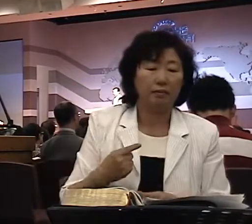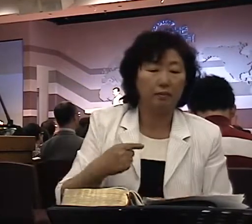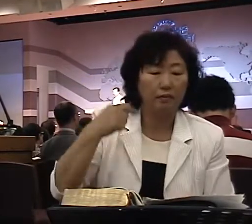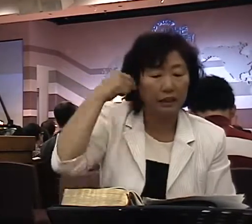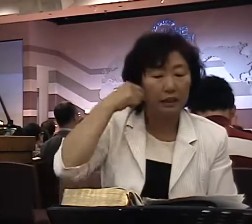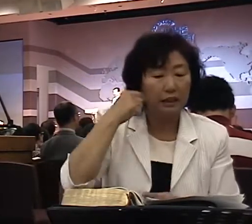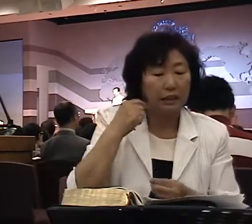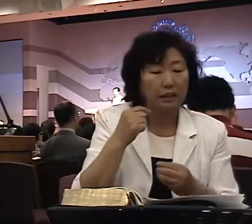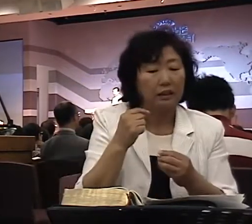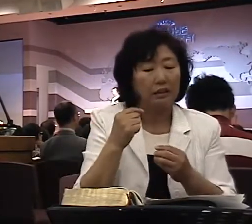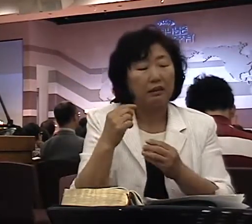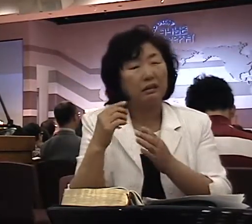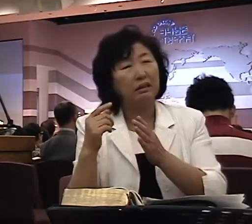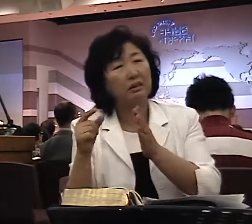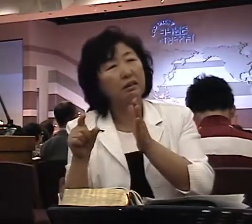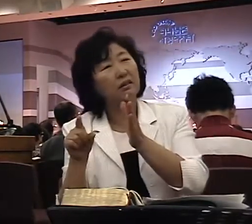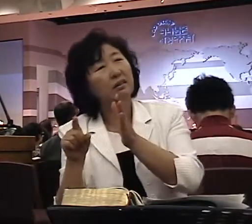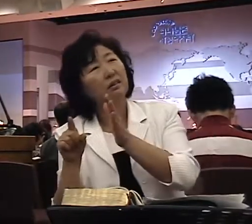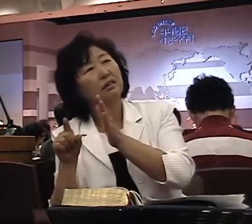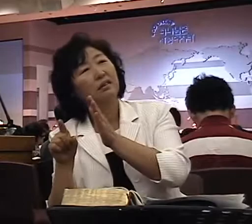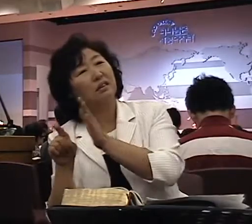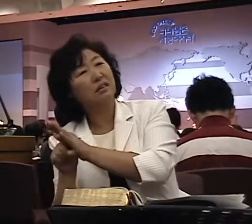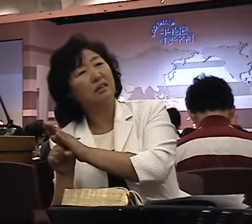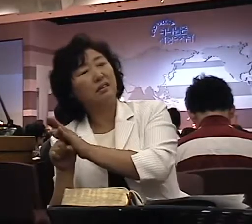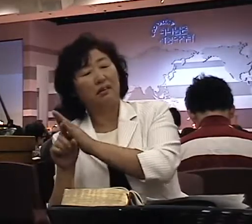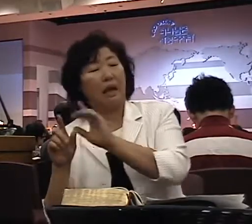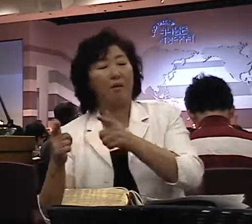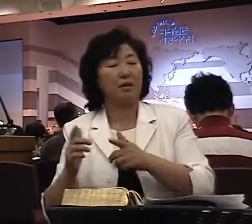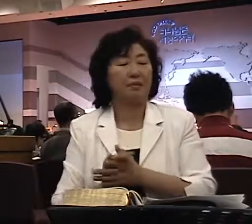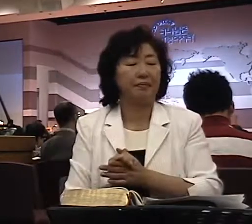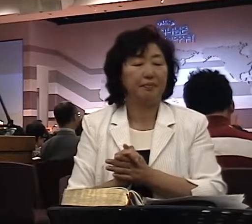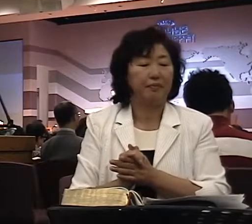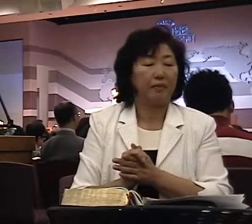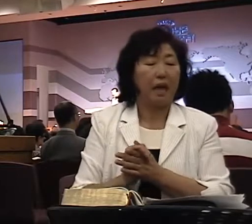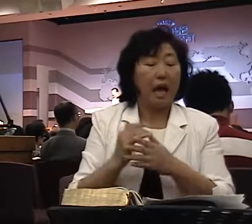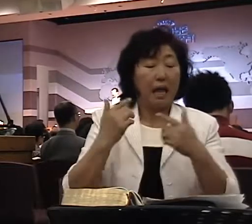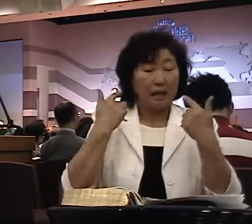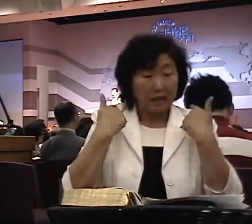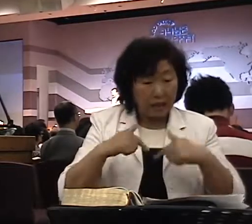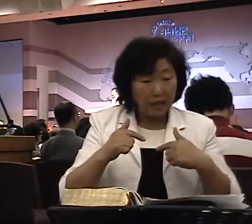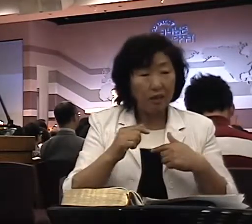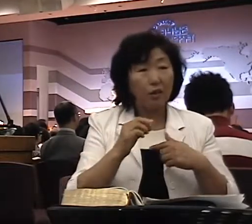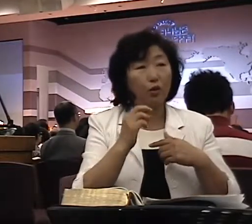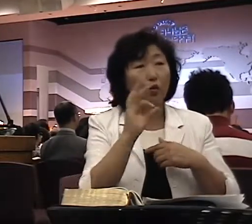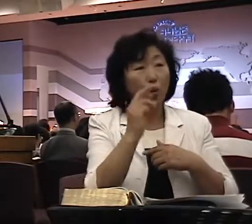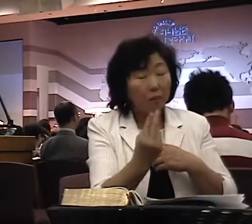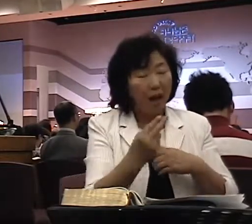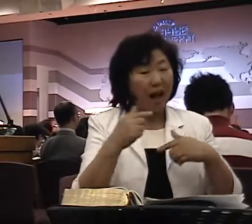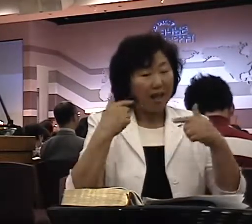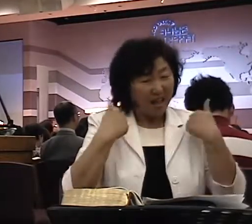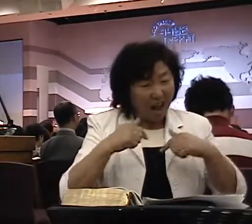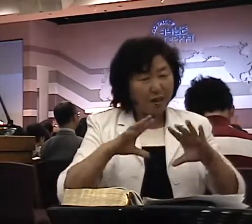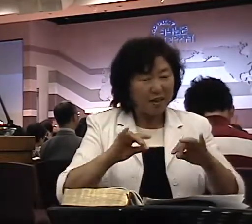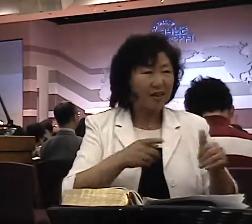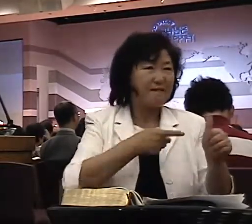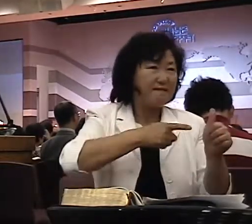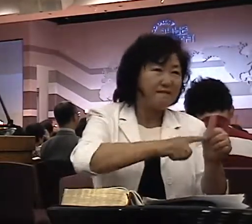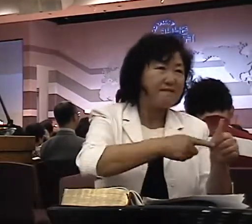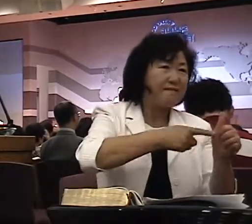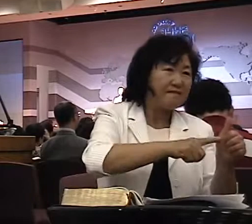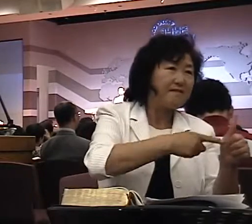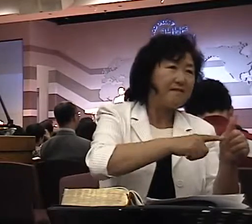10절 말씀을 보니 그 여인이 날마다 요셉에게 청했다고 합니다. 날마다. 이때